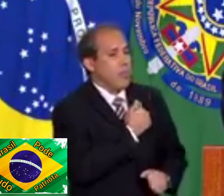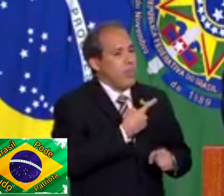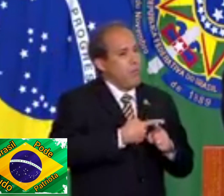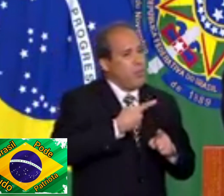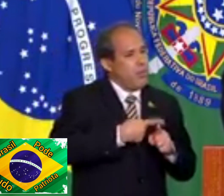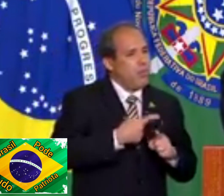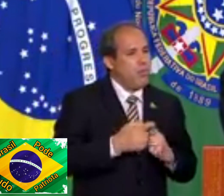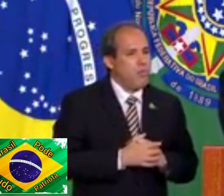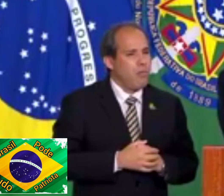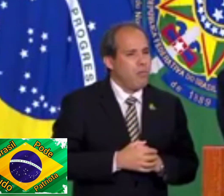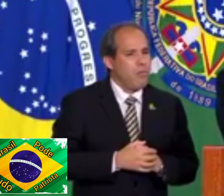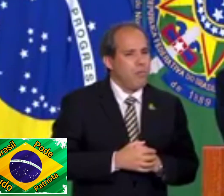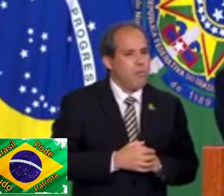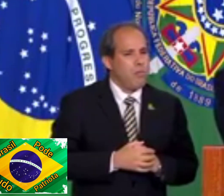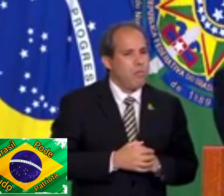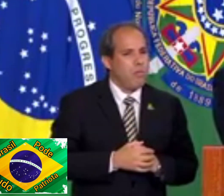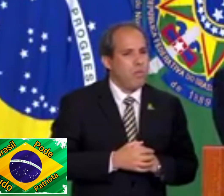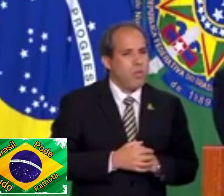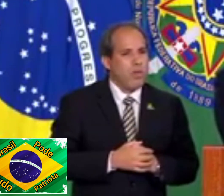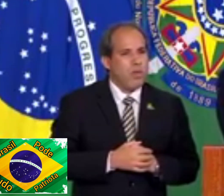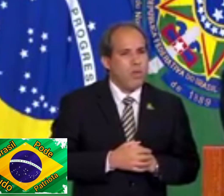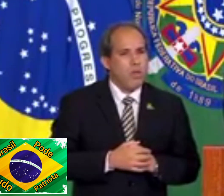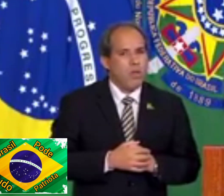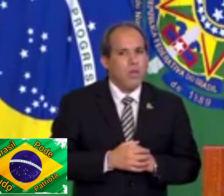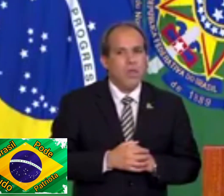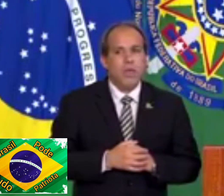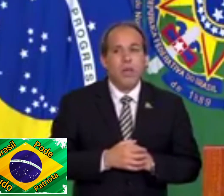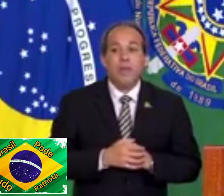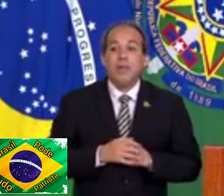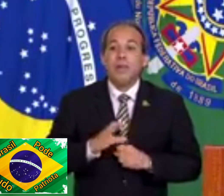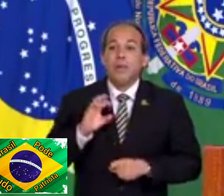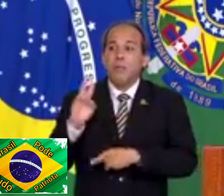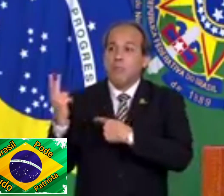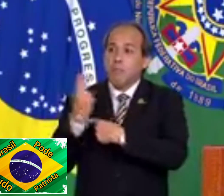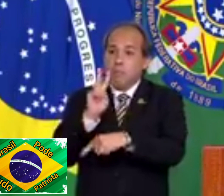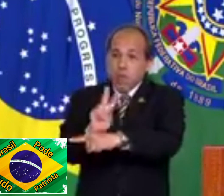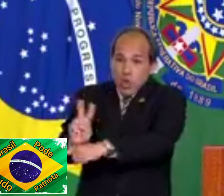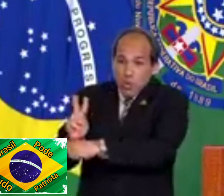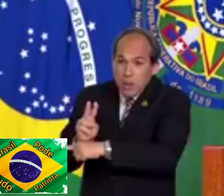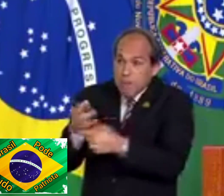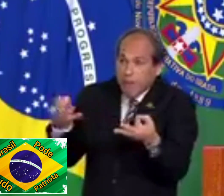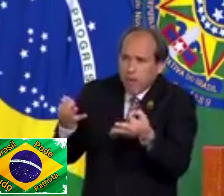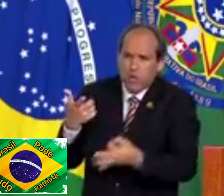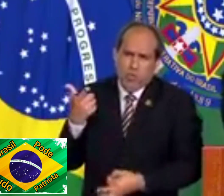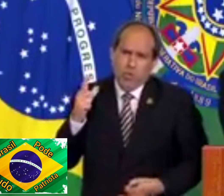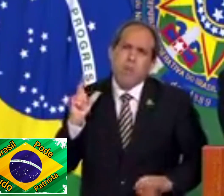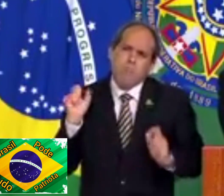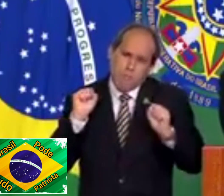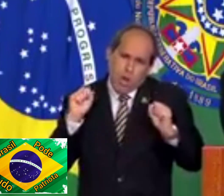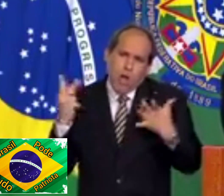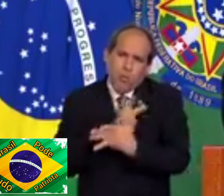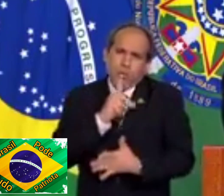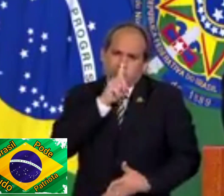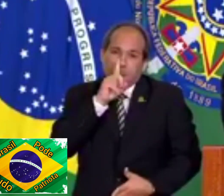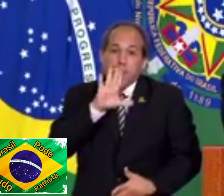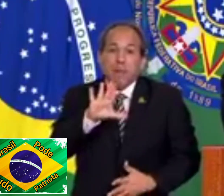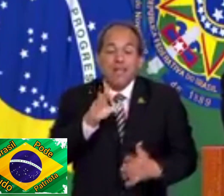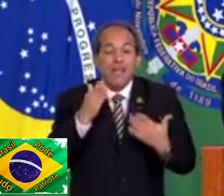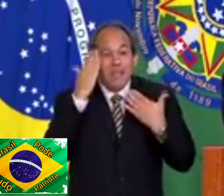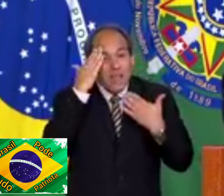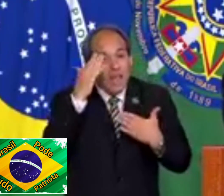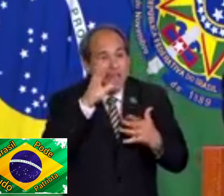porque nenhuma segurança é infalível, mas graças ao planejamento da Polícia